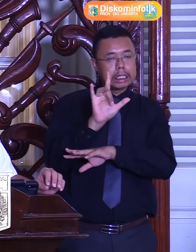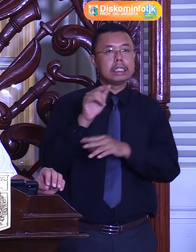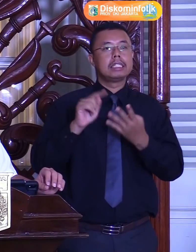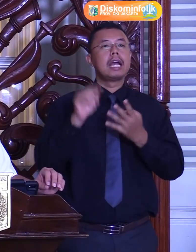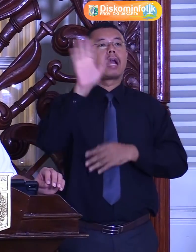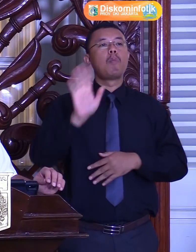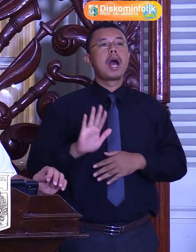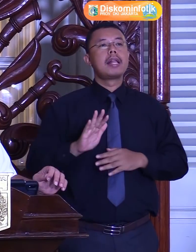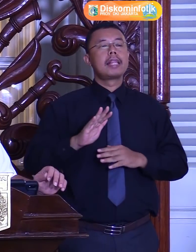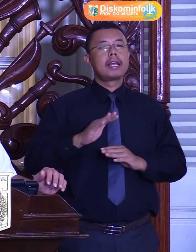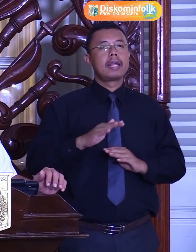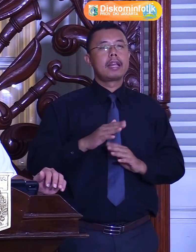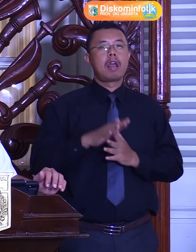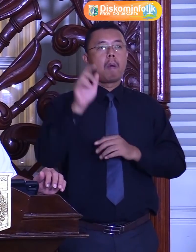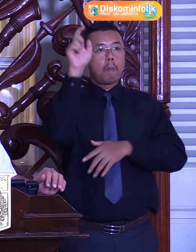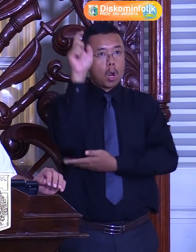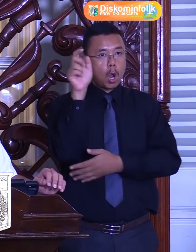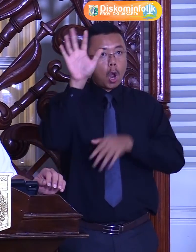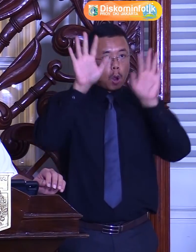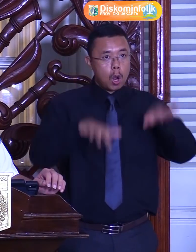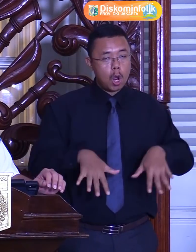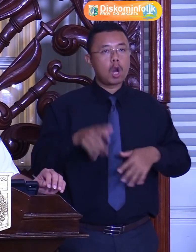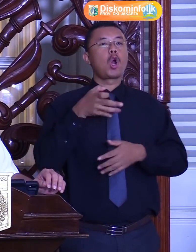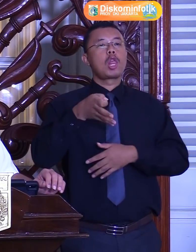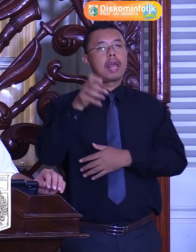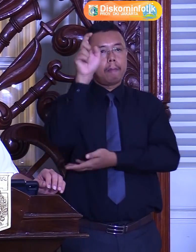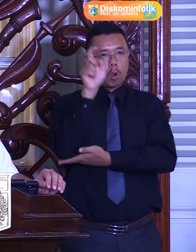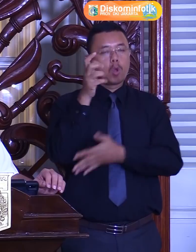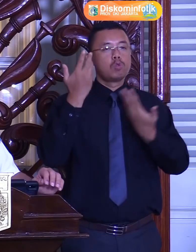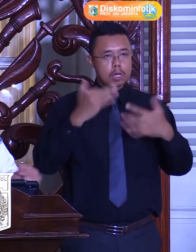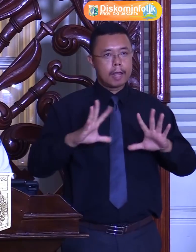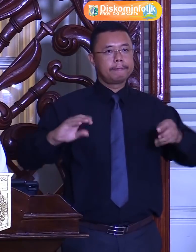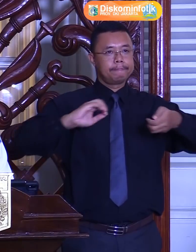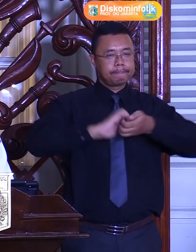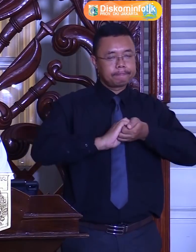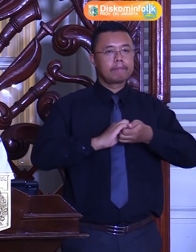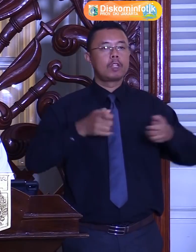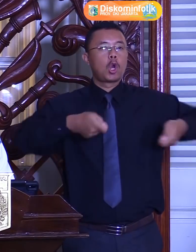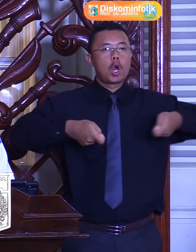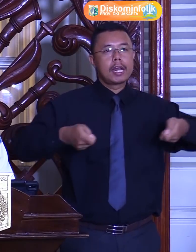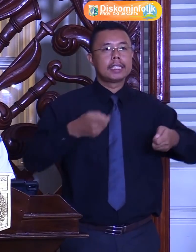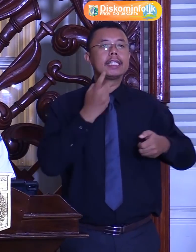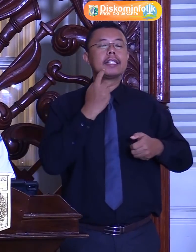dan Kabupaten Bogor, kota Bogor. Kita koordinasi terkait dengan